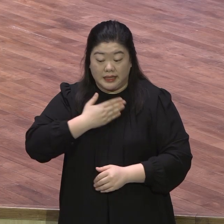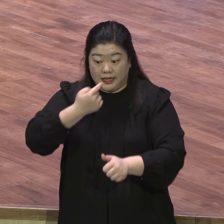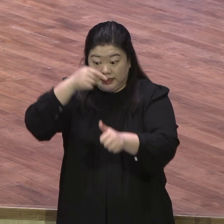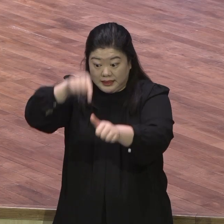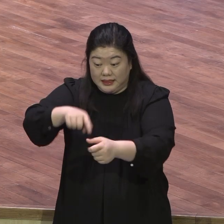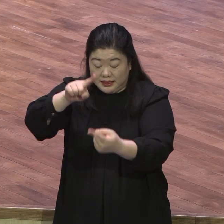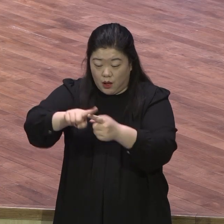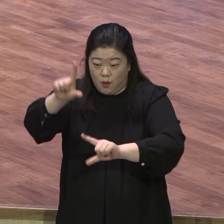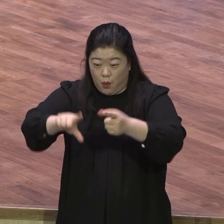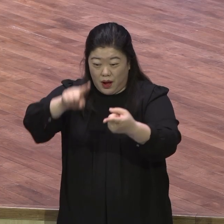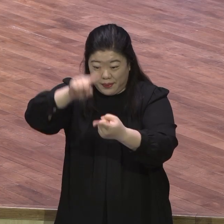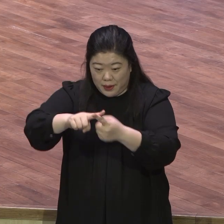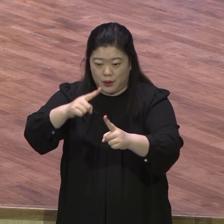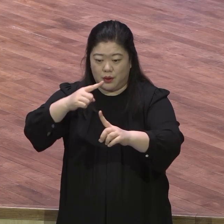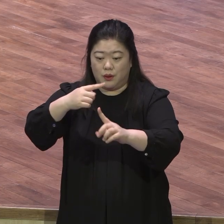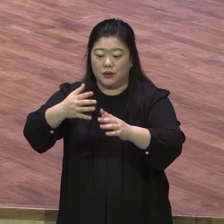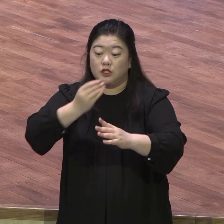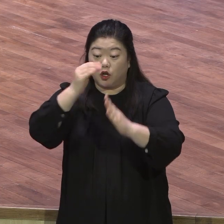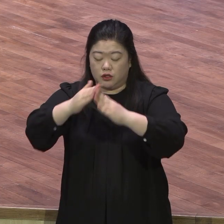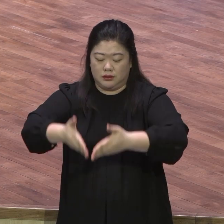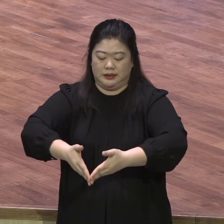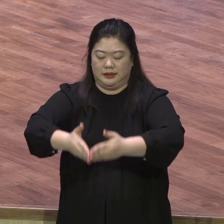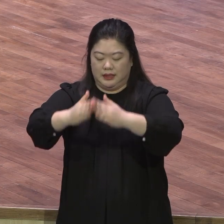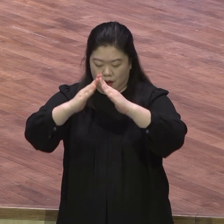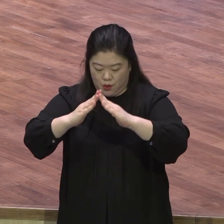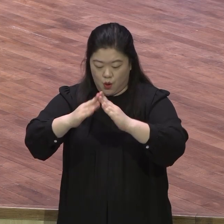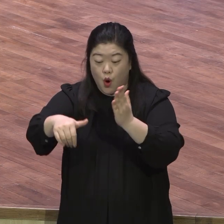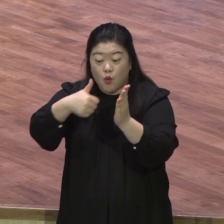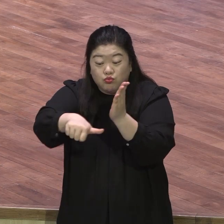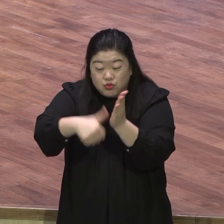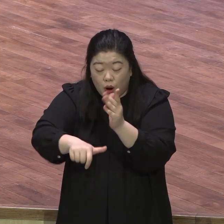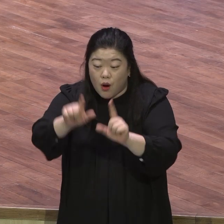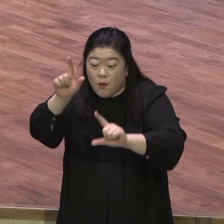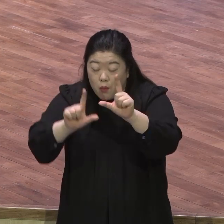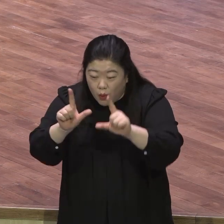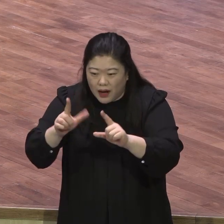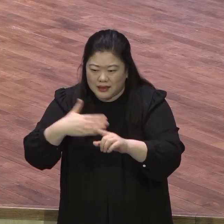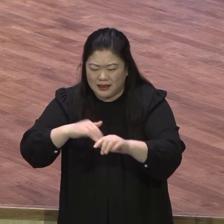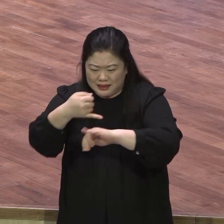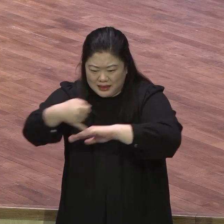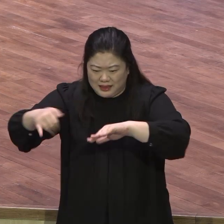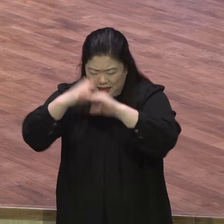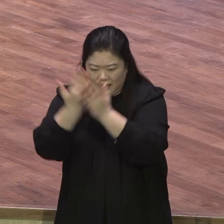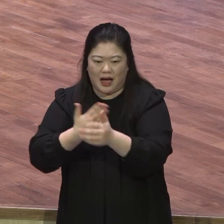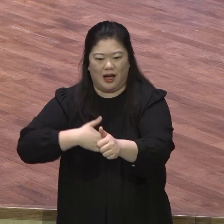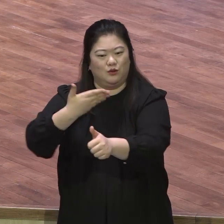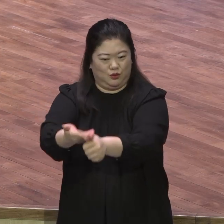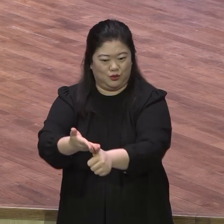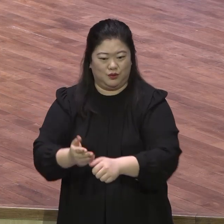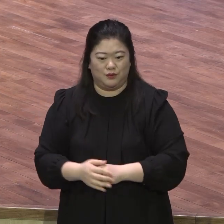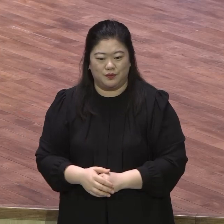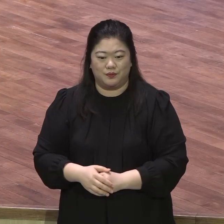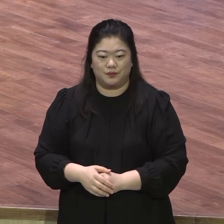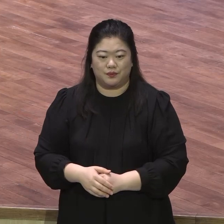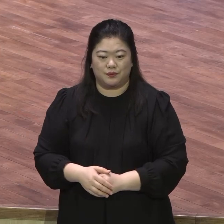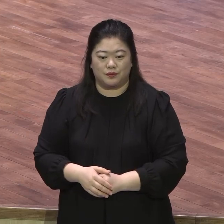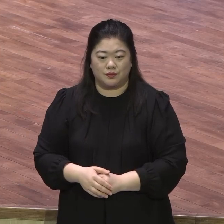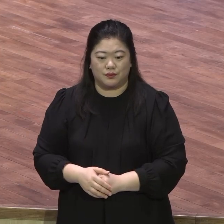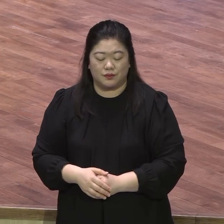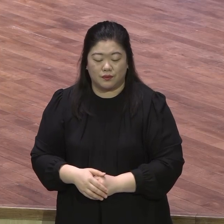기구들도 그 모양을 따라 지을지니라 하나님께서 모세에게 장막을 지을 것을 말씀하시면서 모세의 이미대로